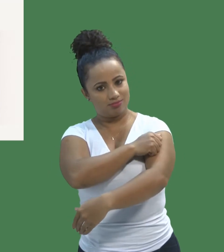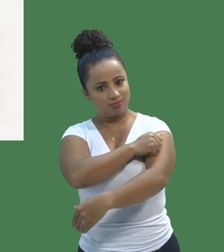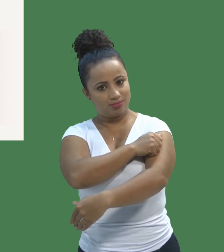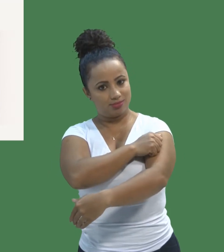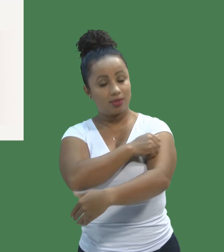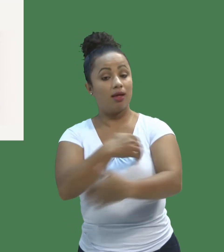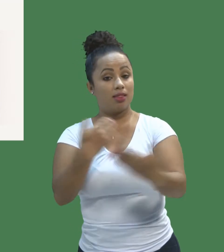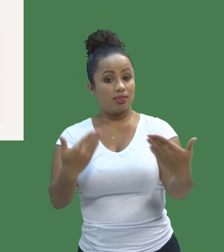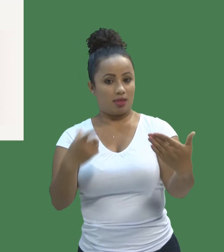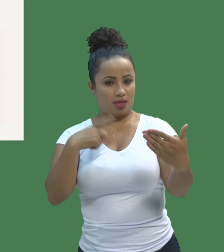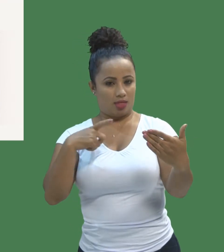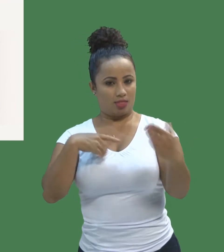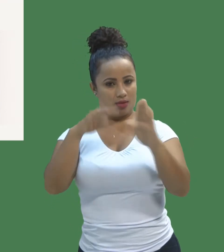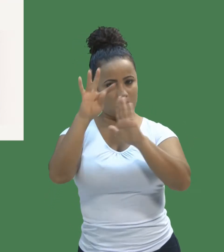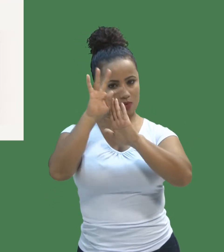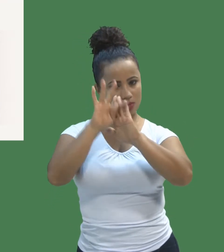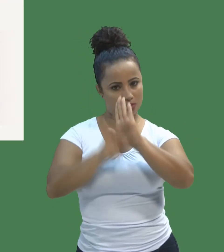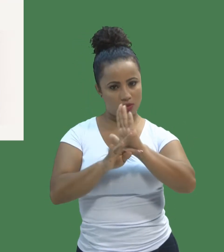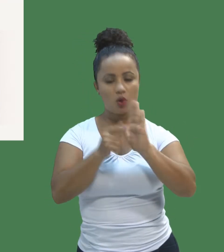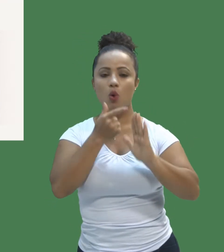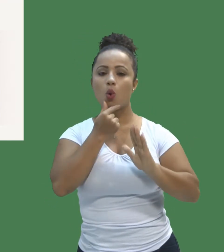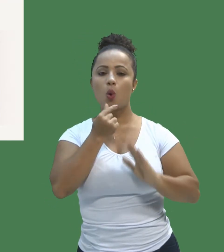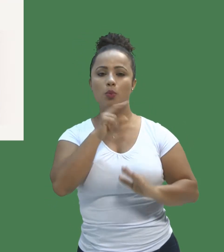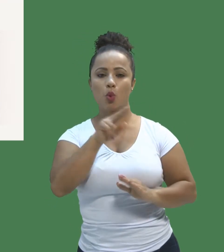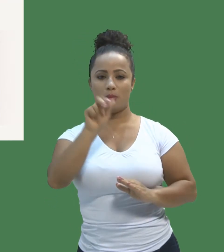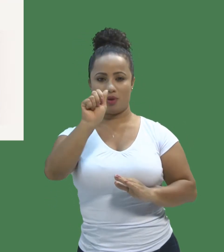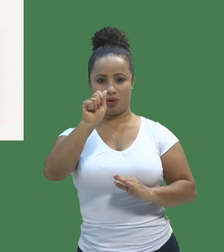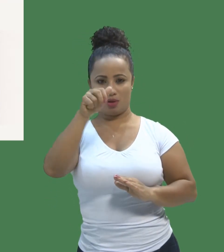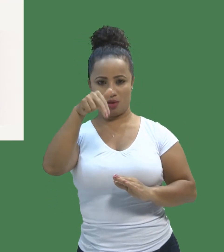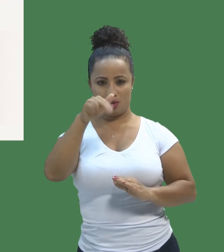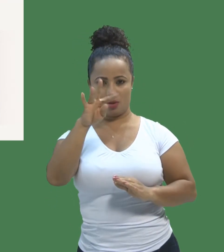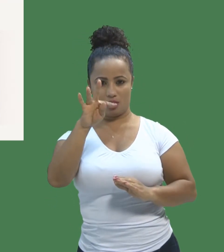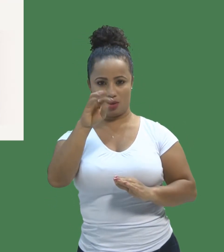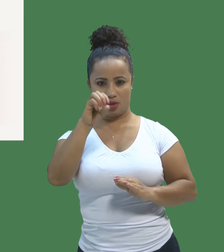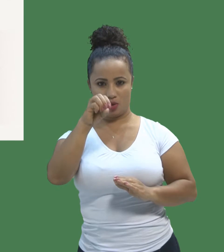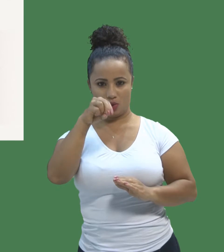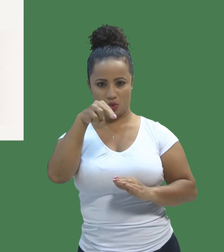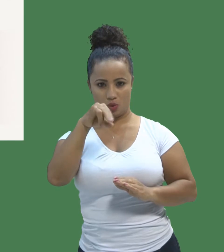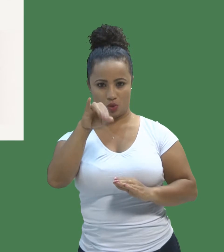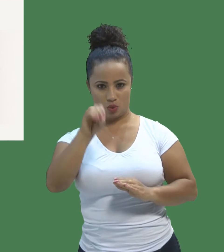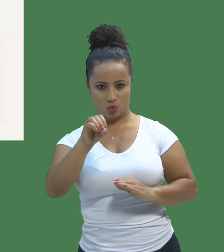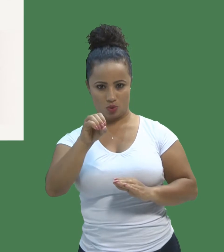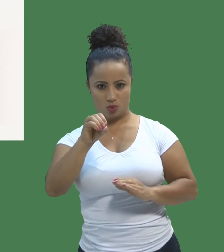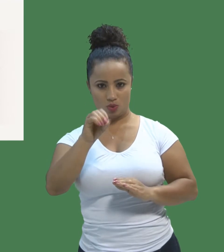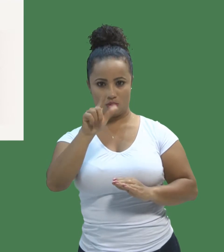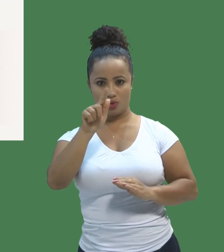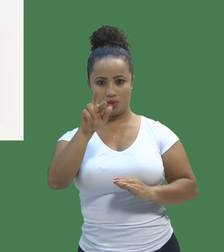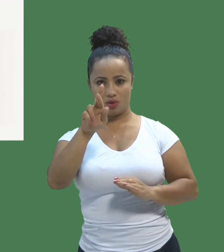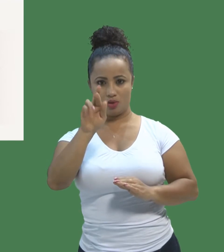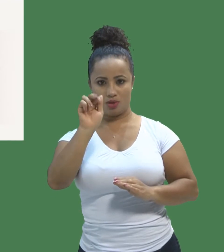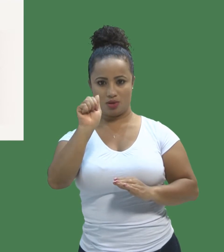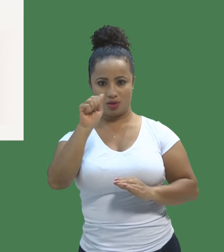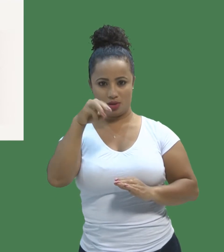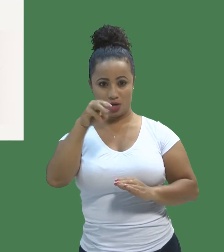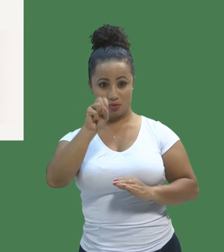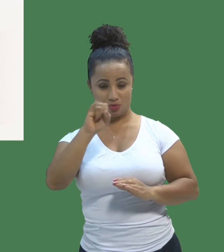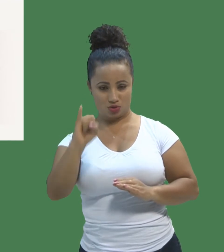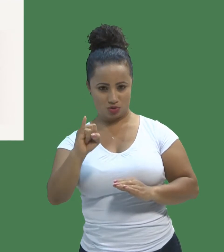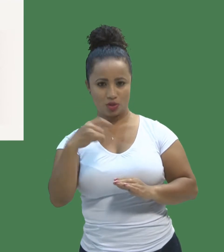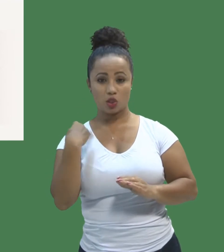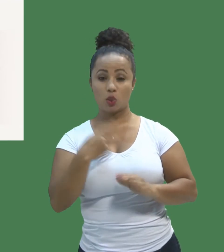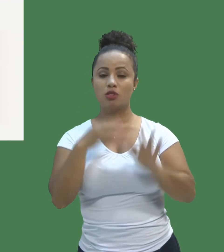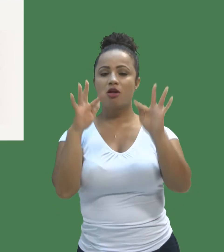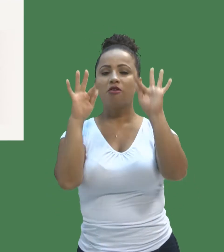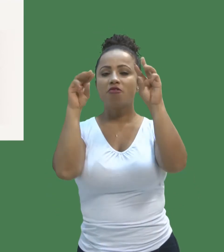Karl Marx. A tomada de consciência de classe, uma sólida formação